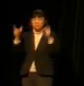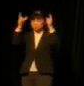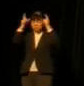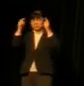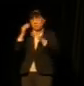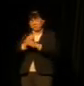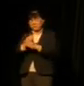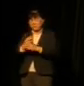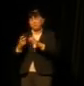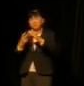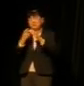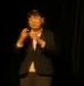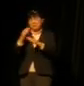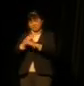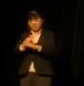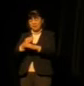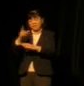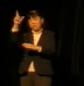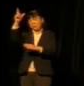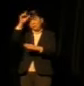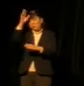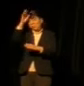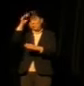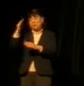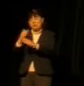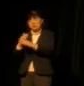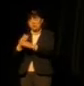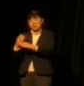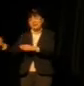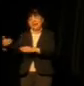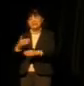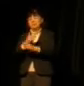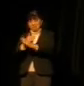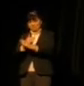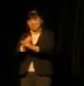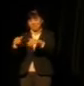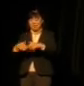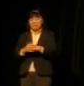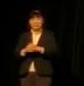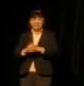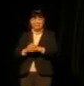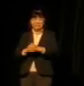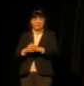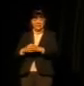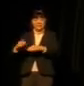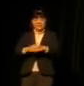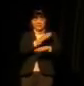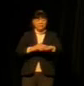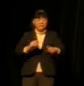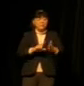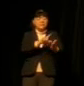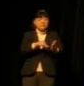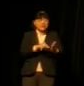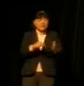メ、豚もダメ、鶏もダメで、漁業もダメでした。で、海岸近くの会社は津波で流されました。鹿島区の場